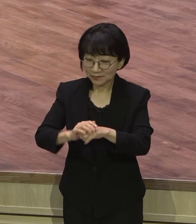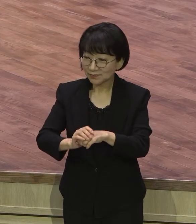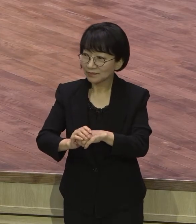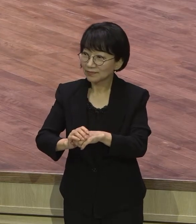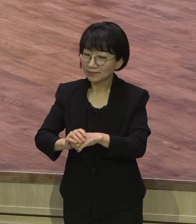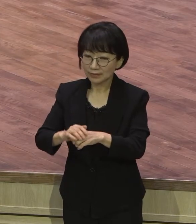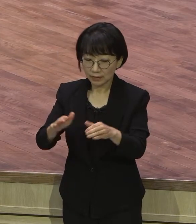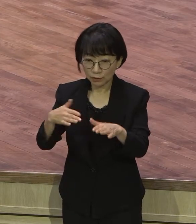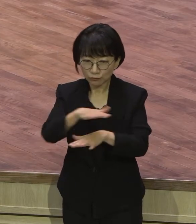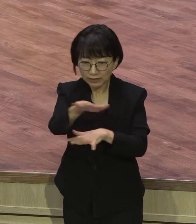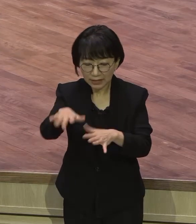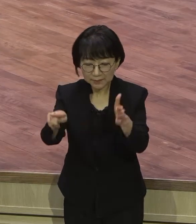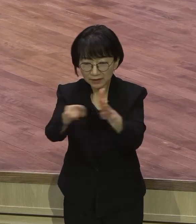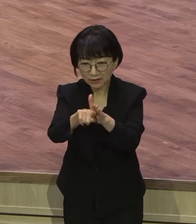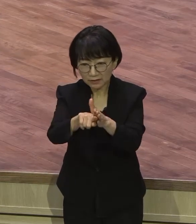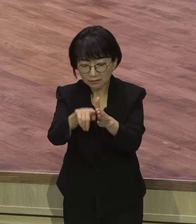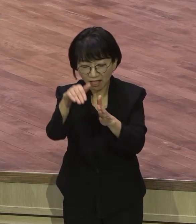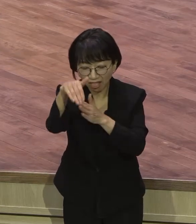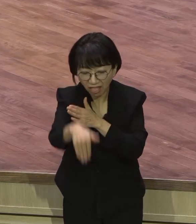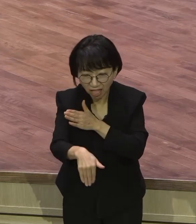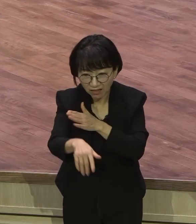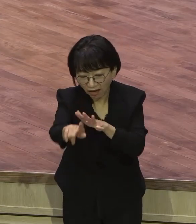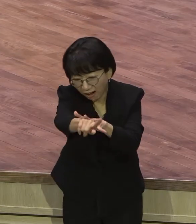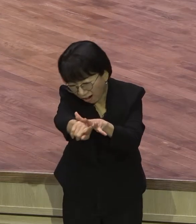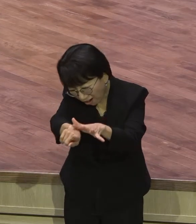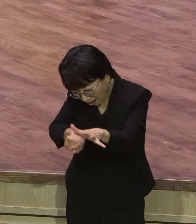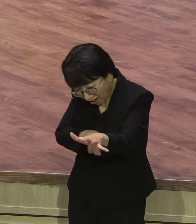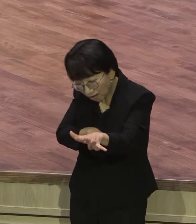하나님의 뜻에 합당하지 않다라고 말씀하고